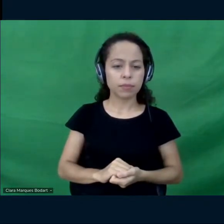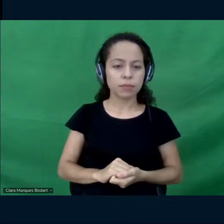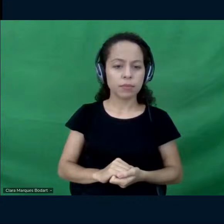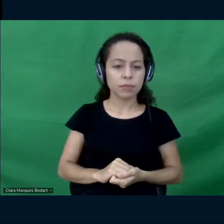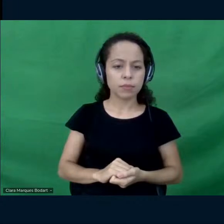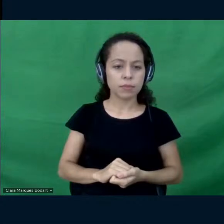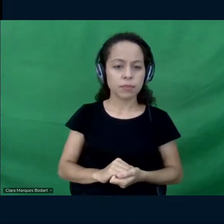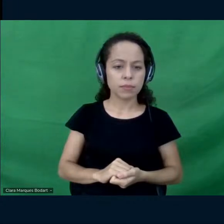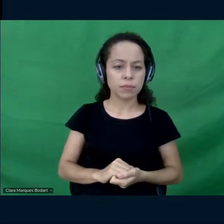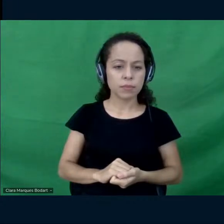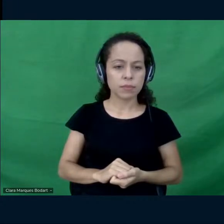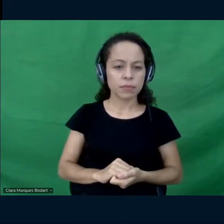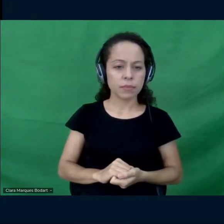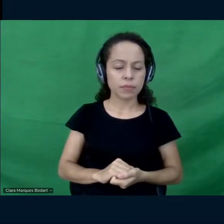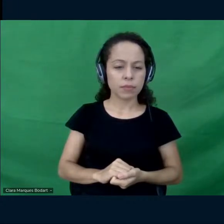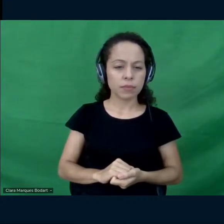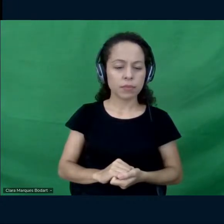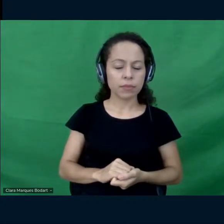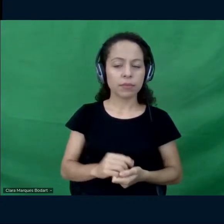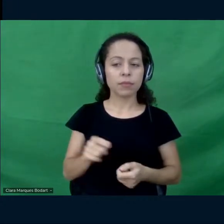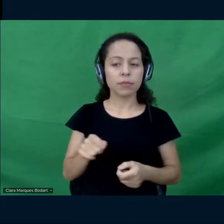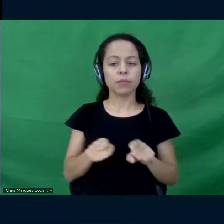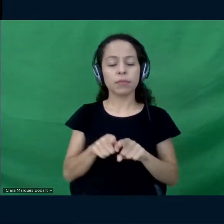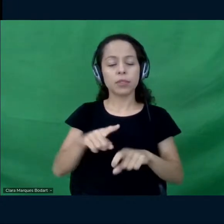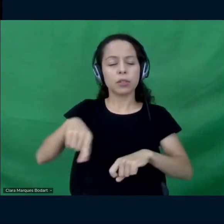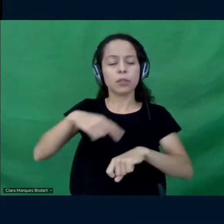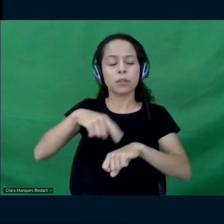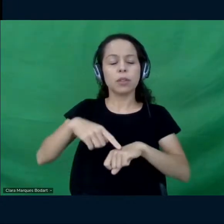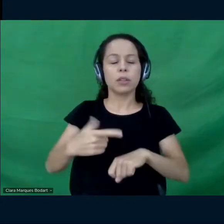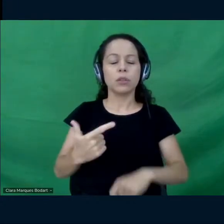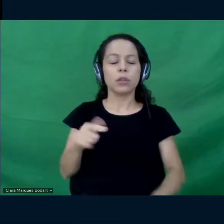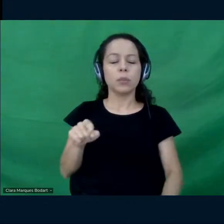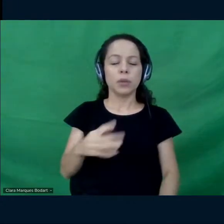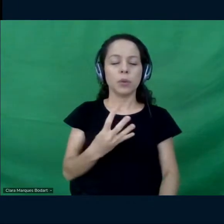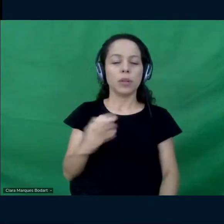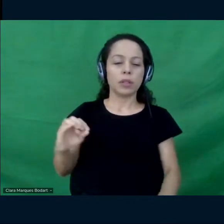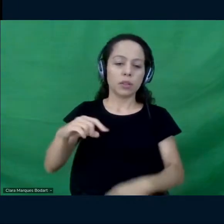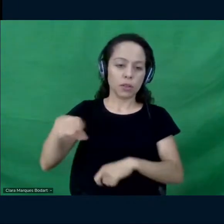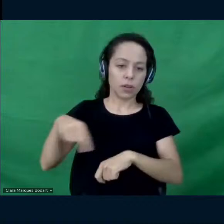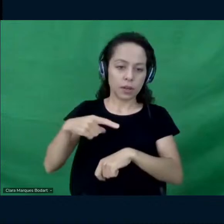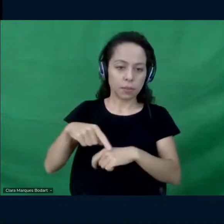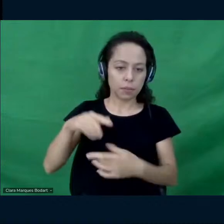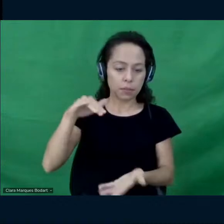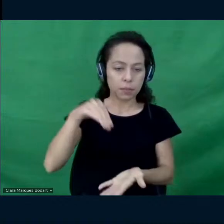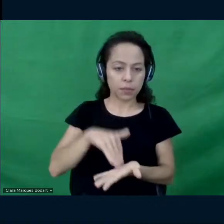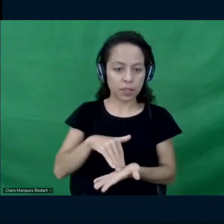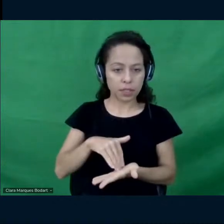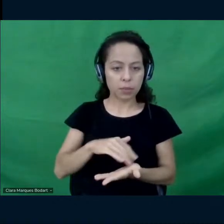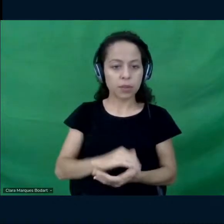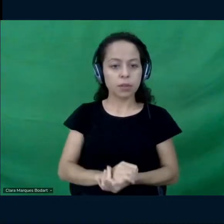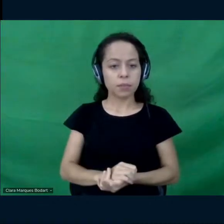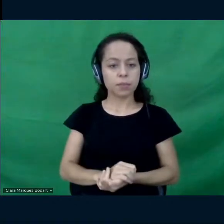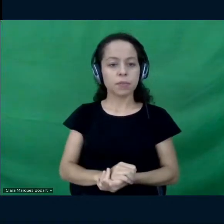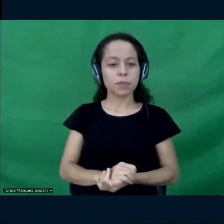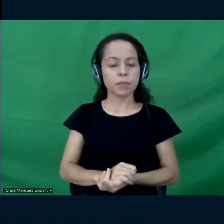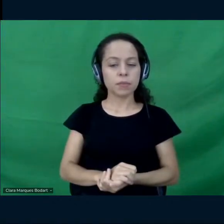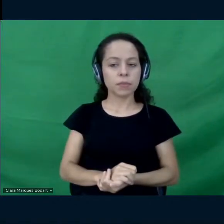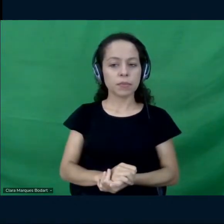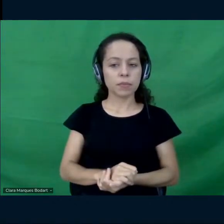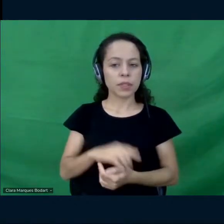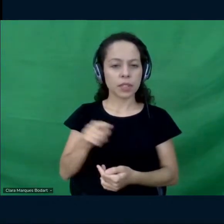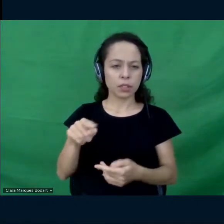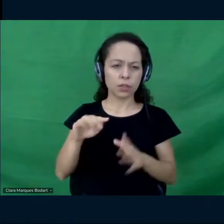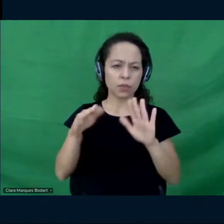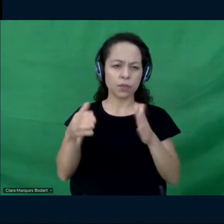de 2.400 horas no mínimo, e, no entanto, essa formação geral básica de 2.400 horas no mínimo não é para